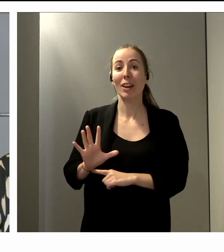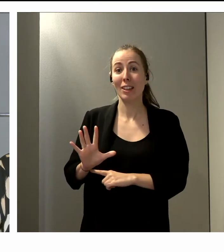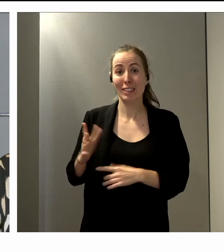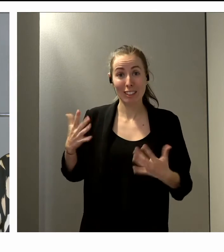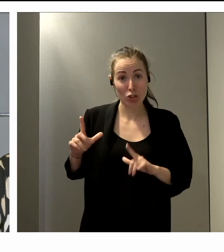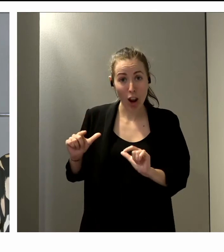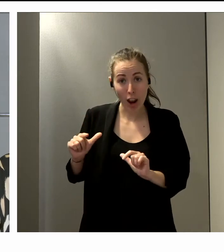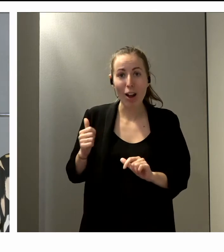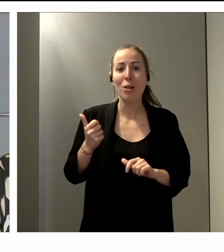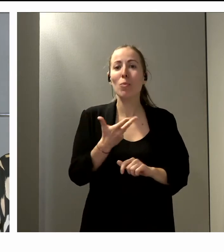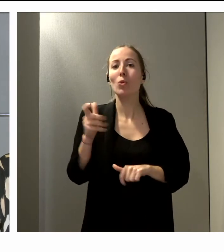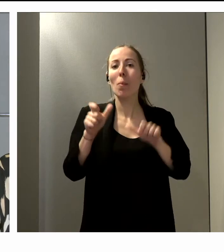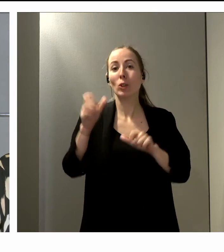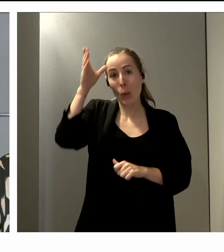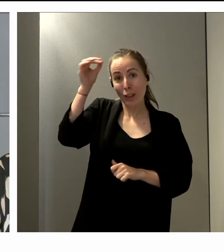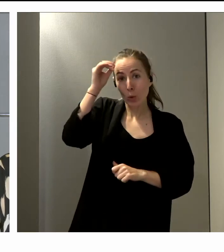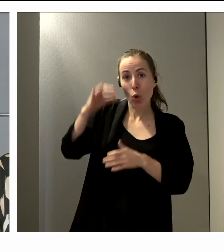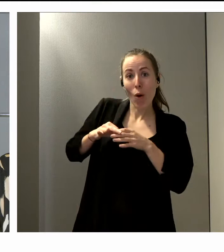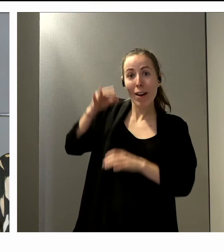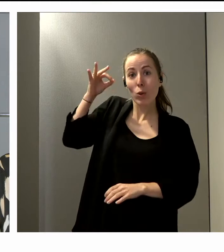nombre d'autres élus étudiants